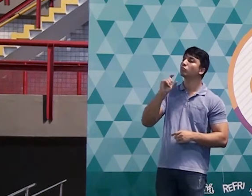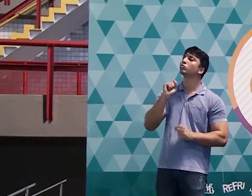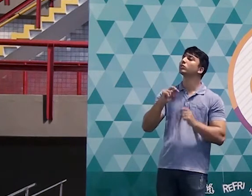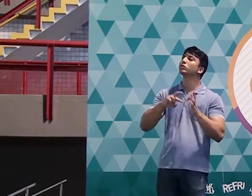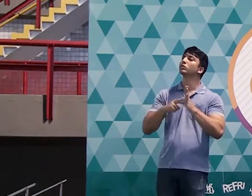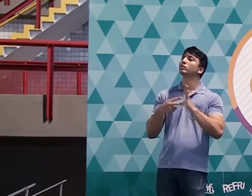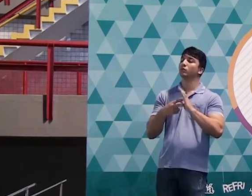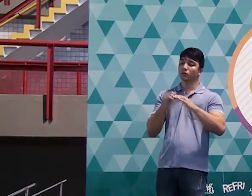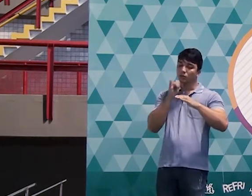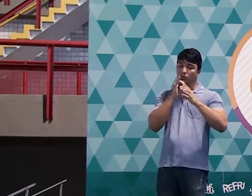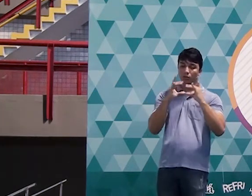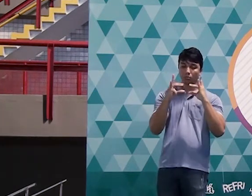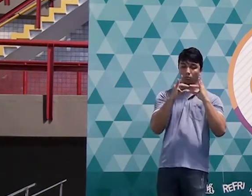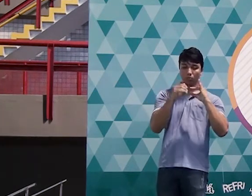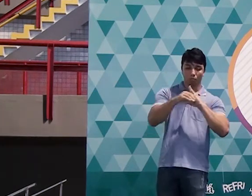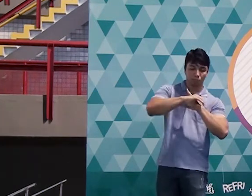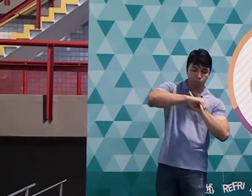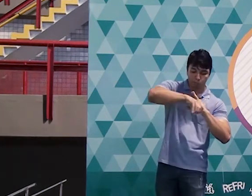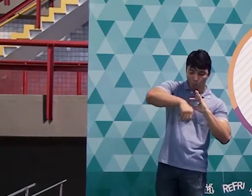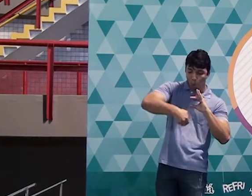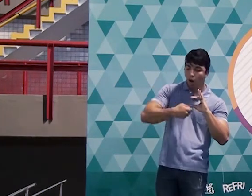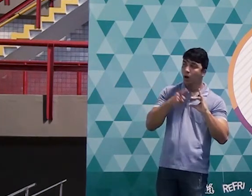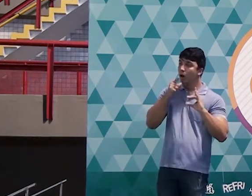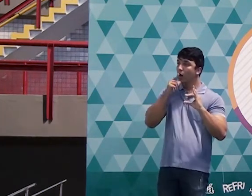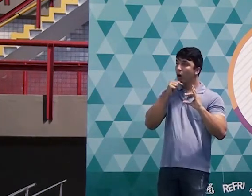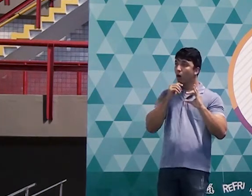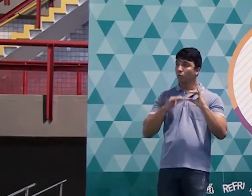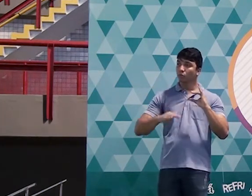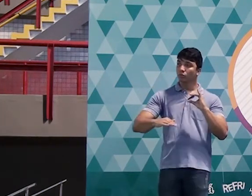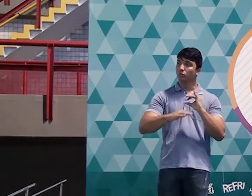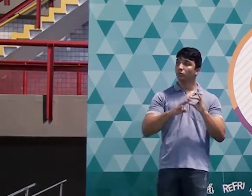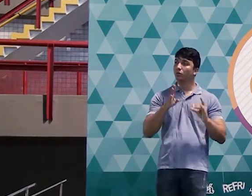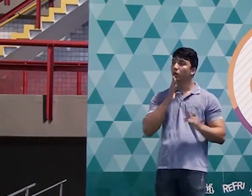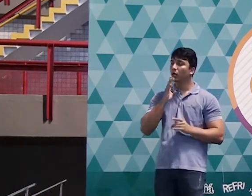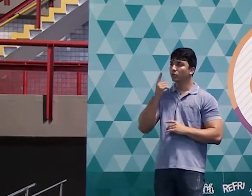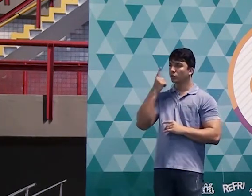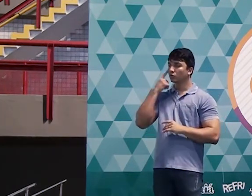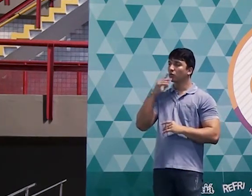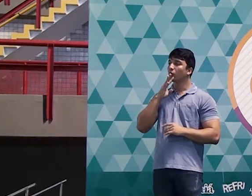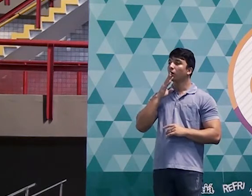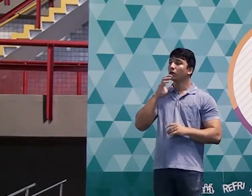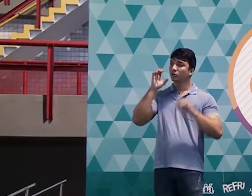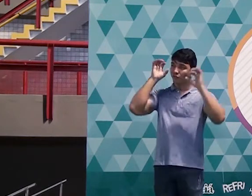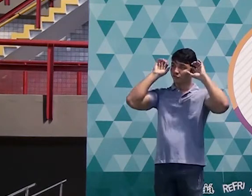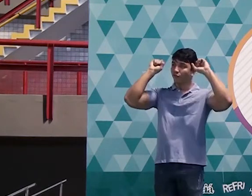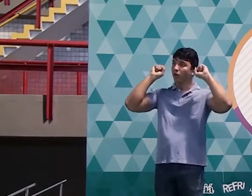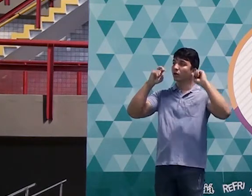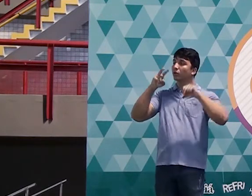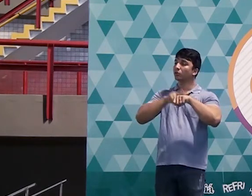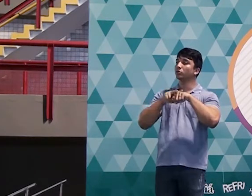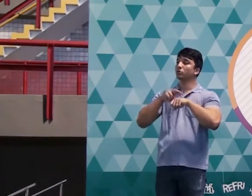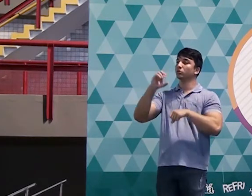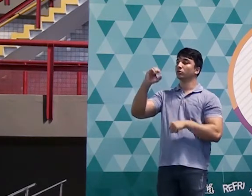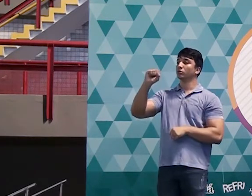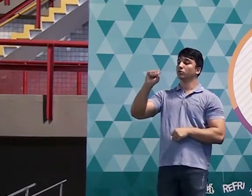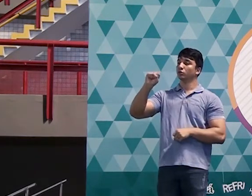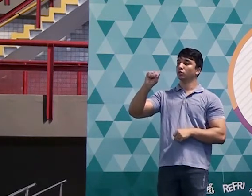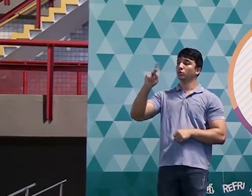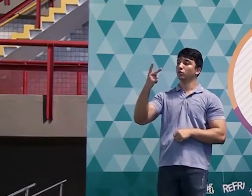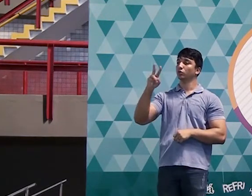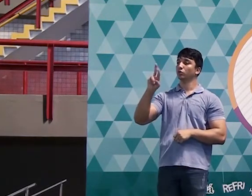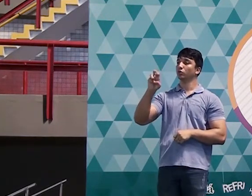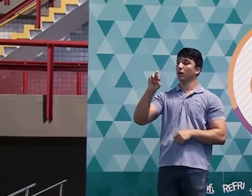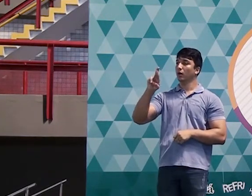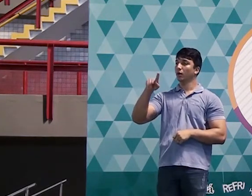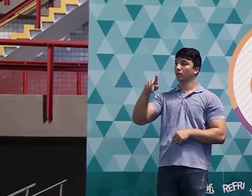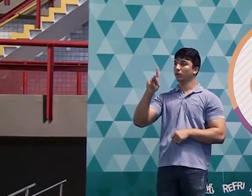a entrada do castelo das pessoas. Você que assistiu Shrek, assistiram Shrek? Assistiram já desenhos